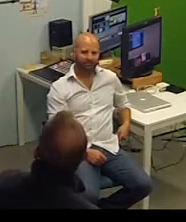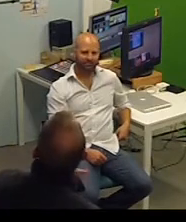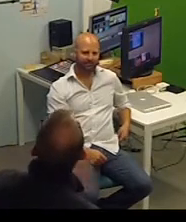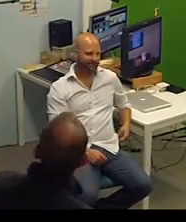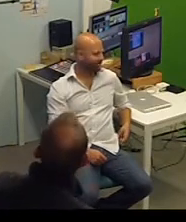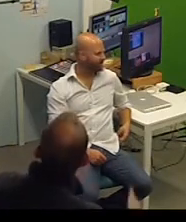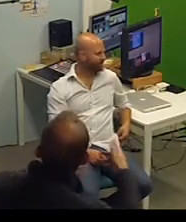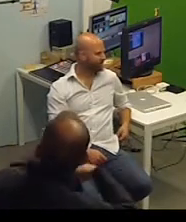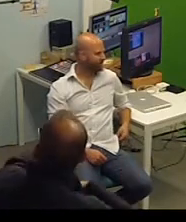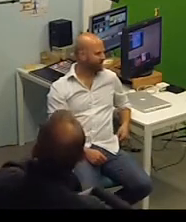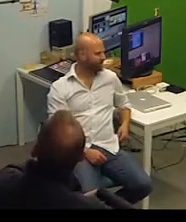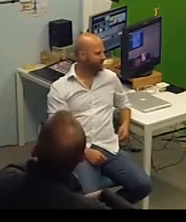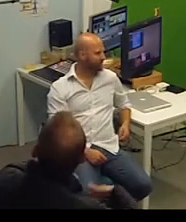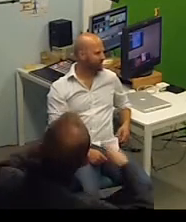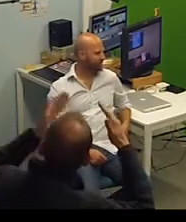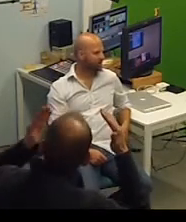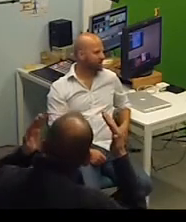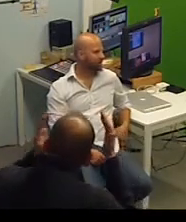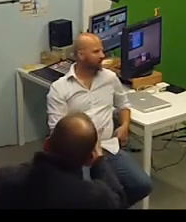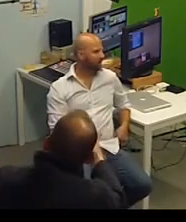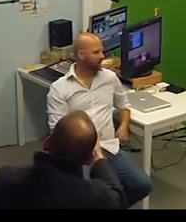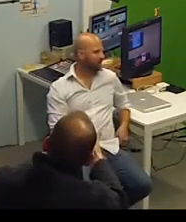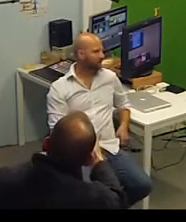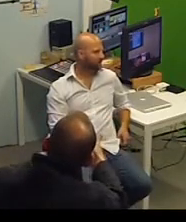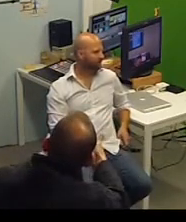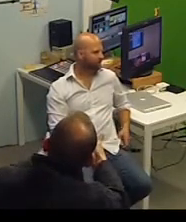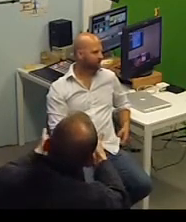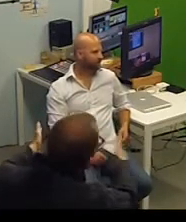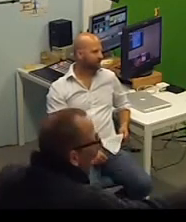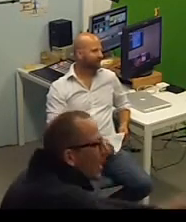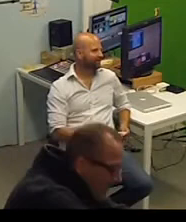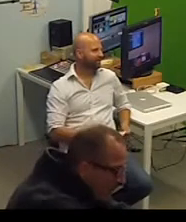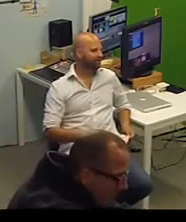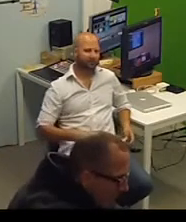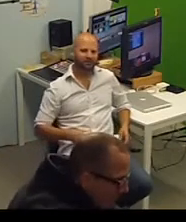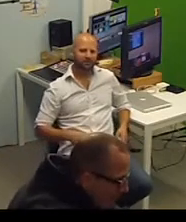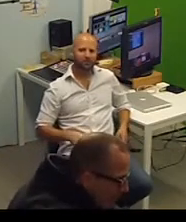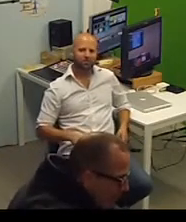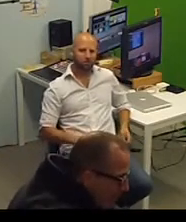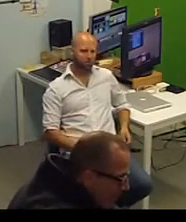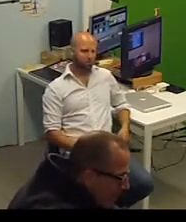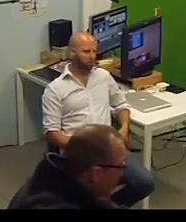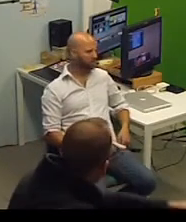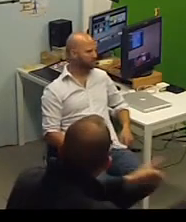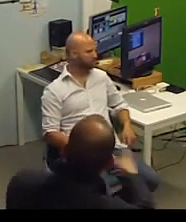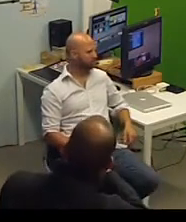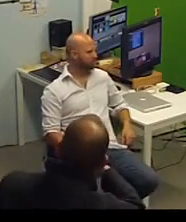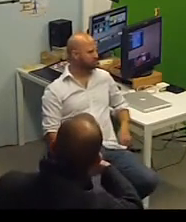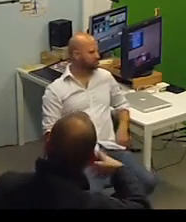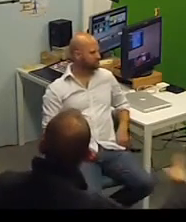mich ein Riesenproblem, das erwähnt dich, mit dir zu reden, aber eigentlich mit Lilian zu reden, weil sie ja übersetzt und ich war da